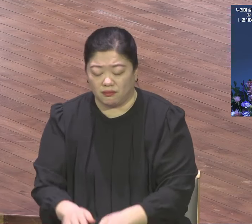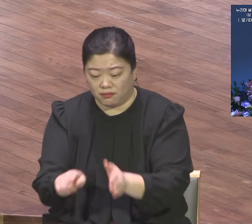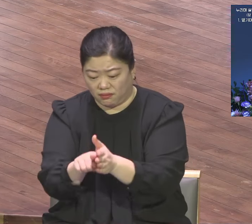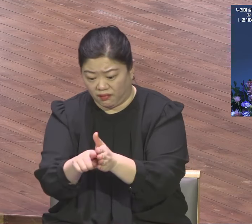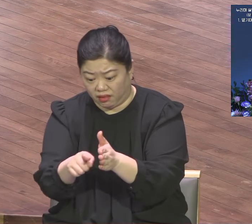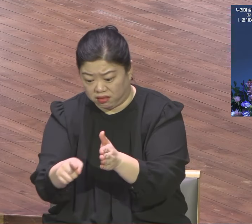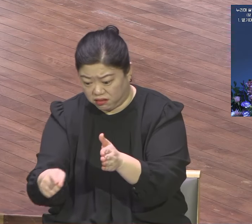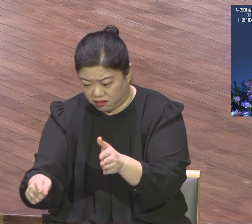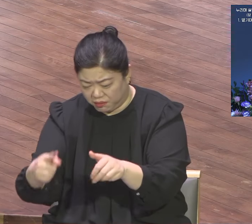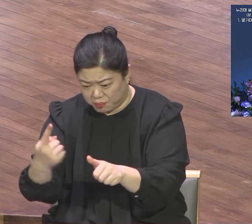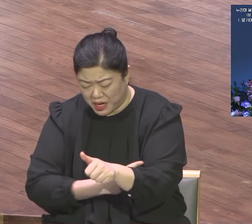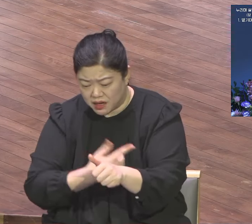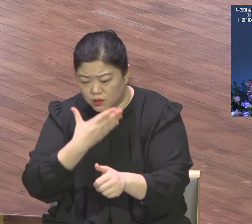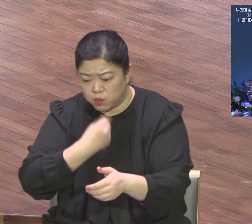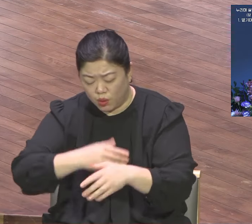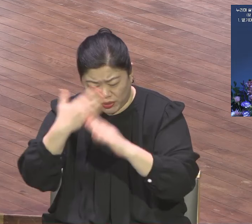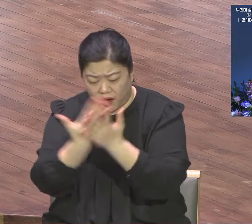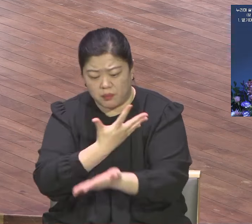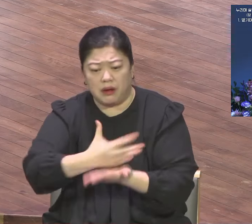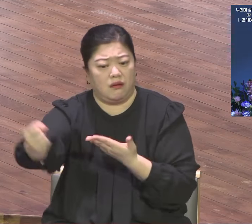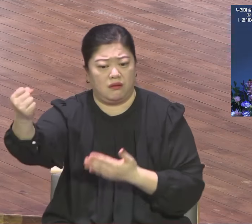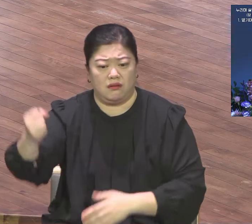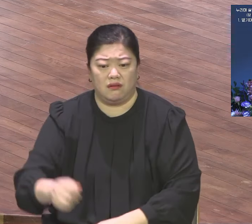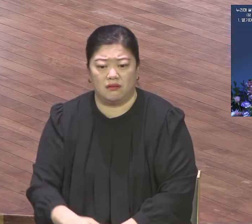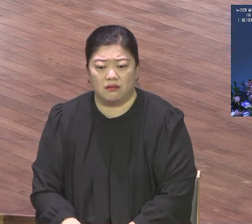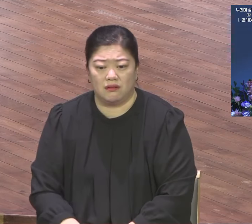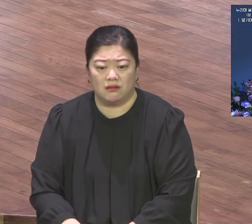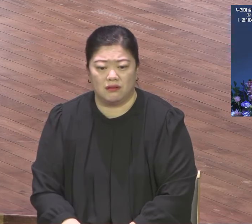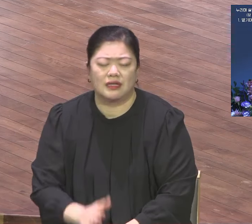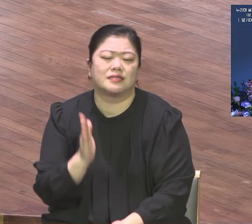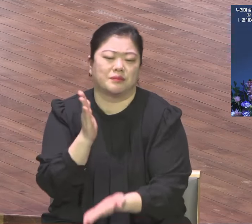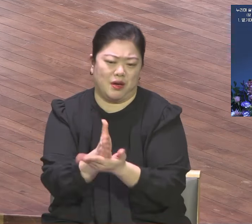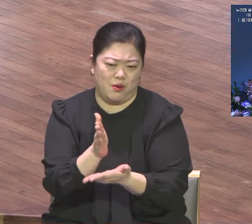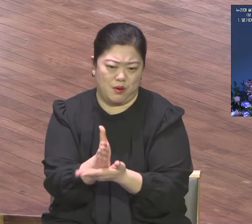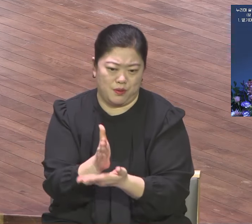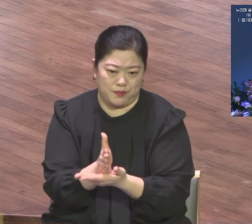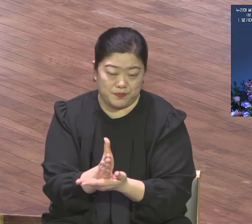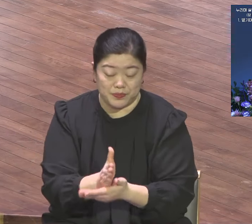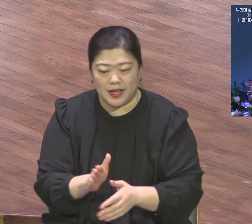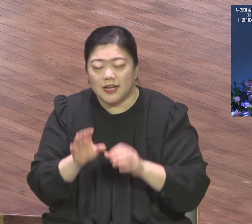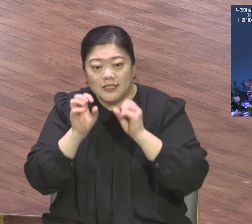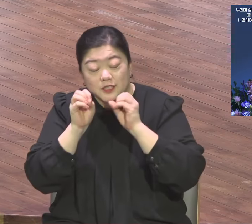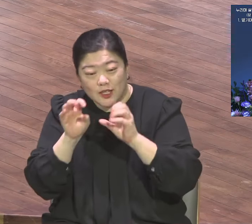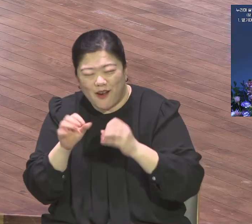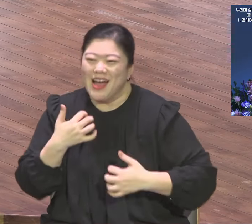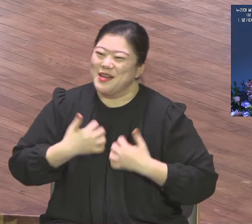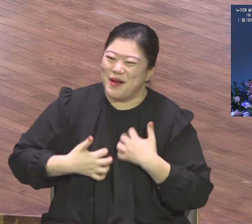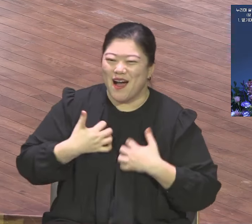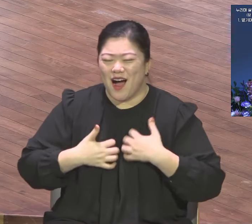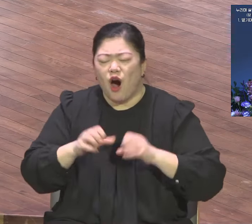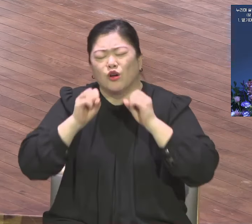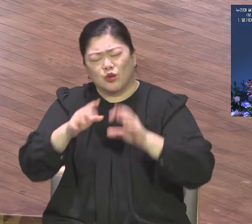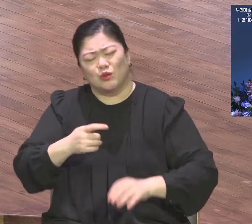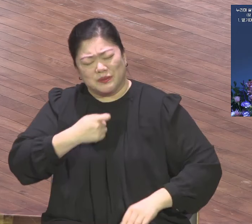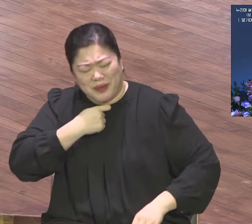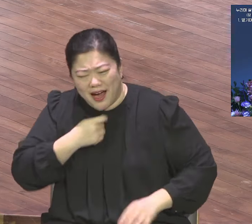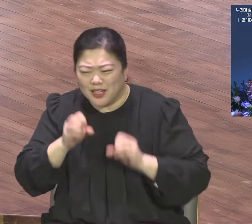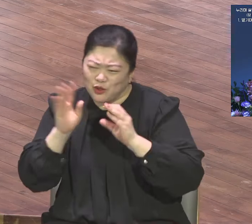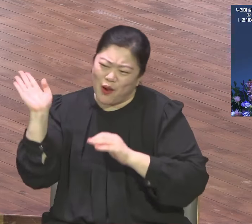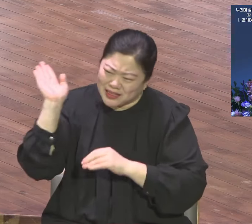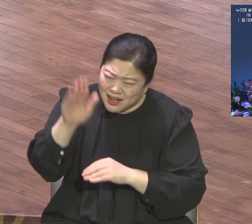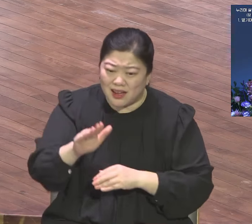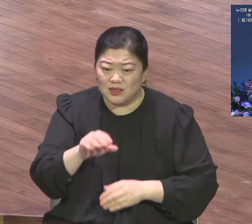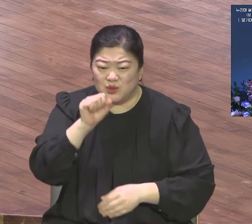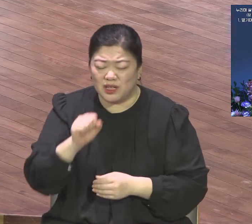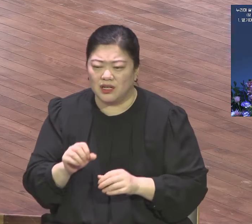해요? 전도 축제로 만들어야 돼요. 막 신나고 즐거워야 돼. 스타트만 2025,